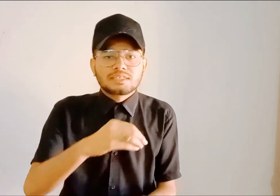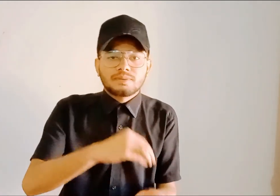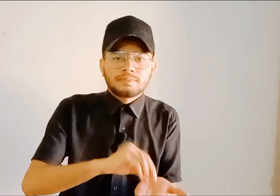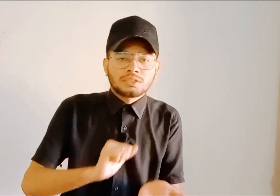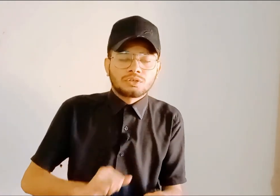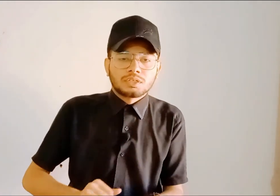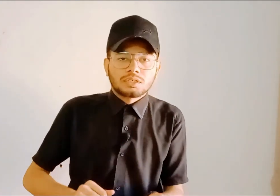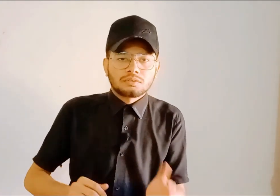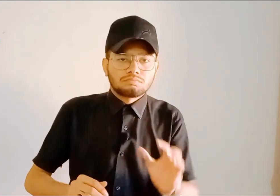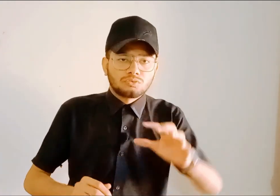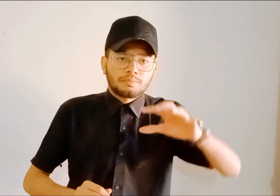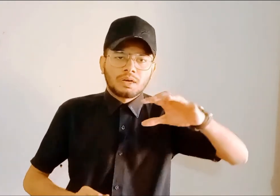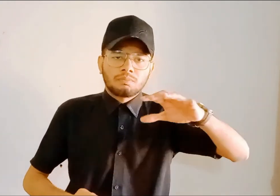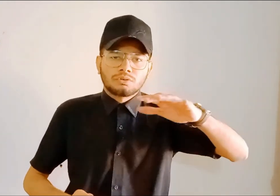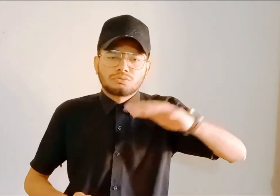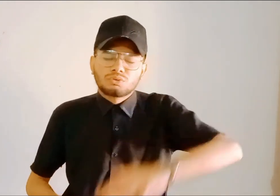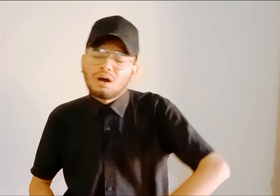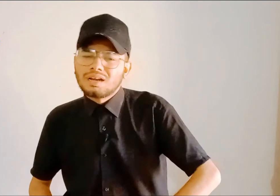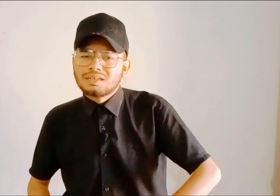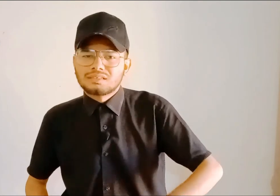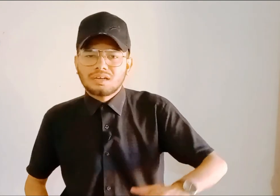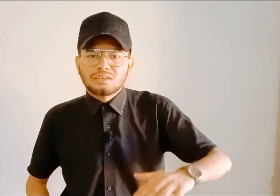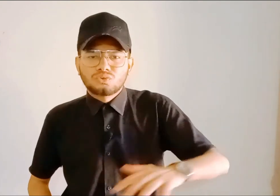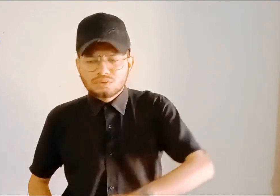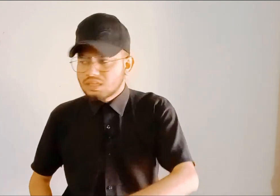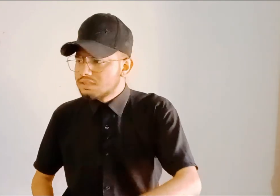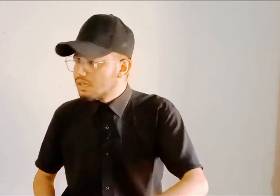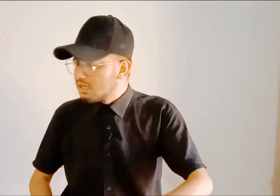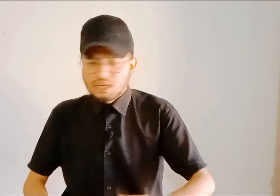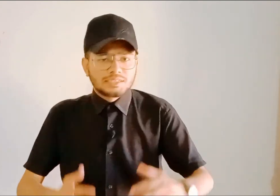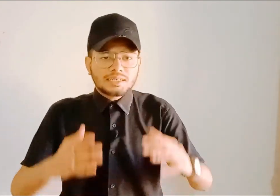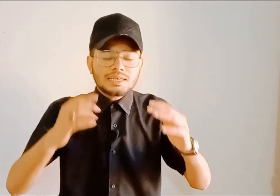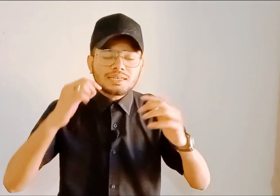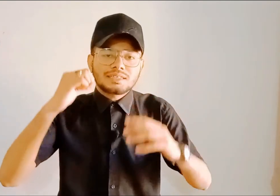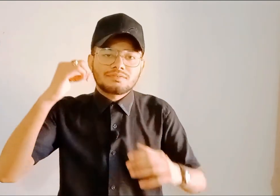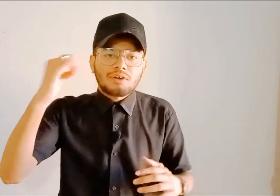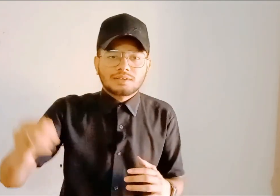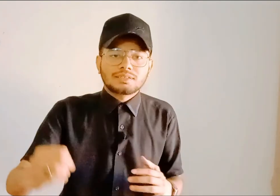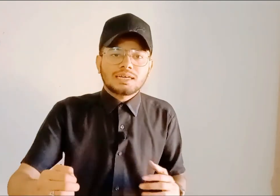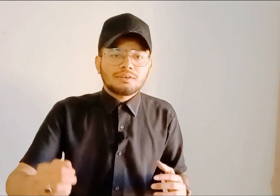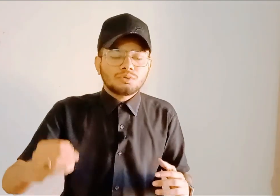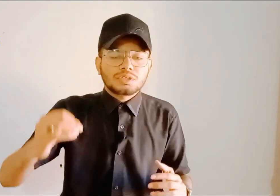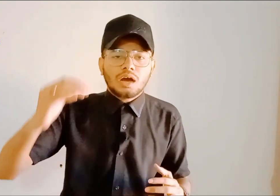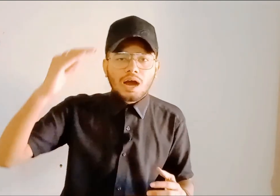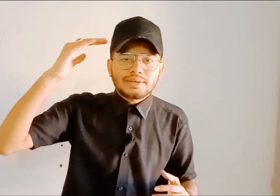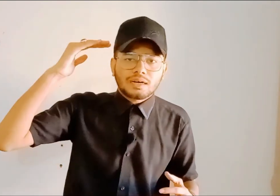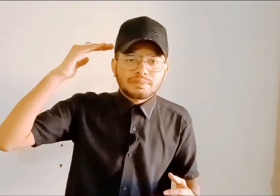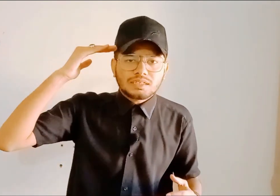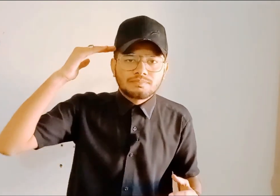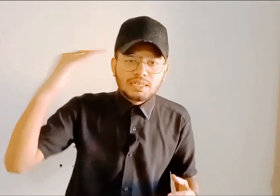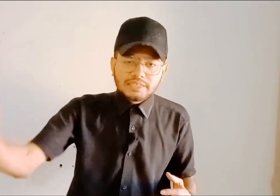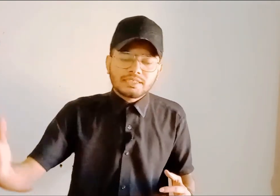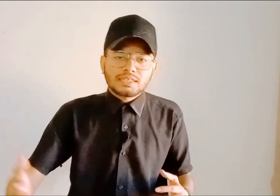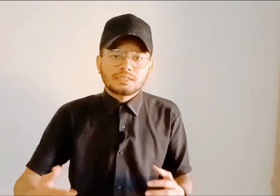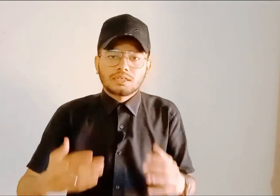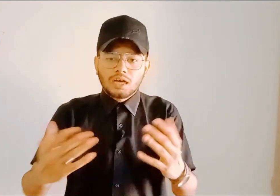सीलबंद और फिर अगर आप और वाले इस घर जाते हैं देखिए एक दरवाजा है उनकी हाईट नाप के साथ मिलने नहीं रहेगी